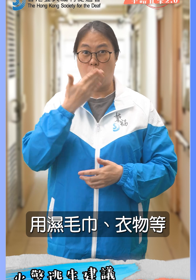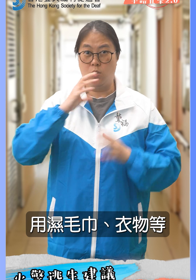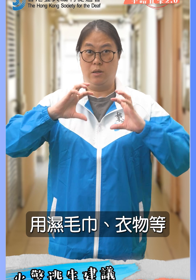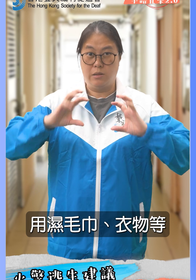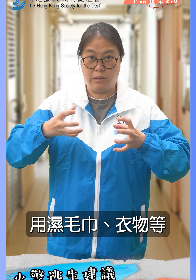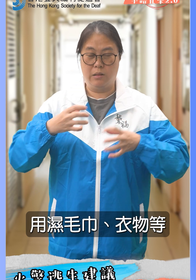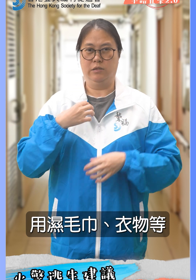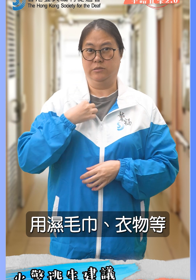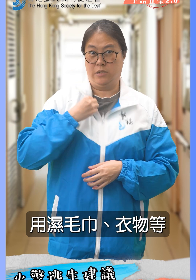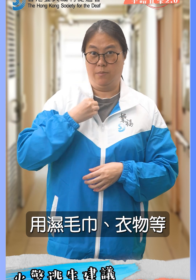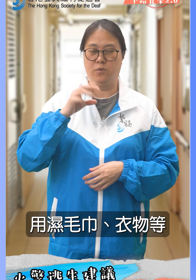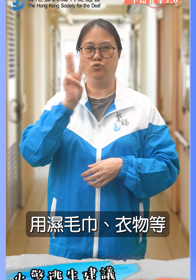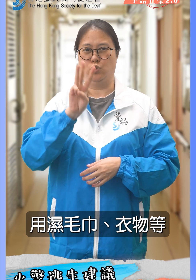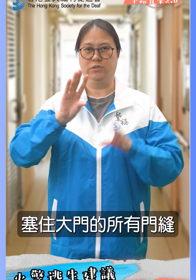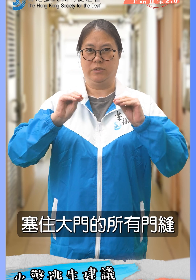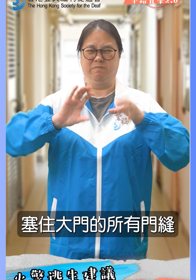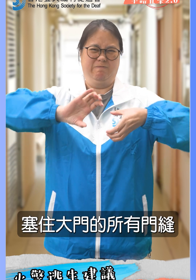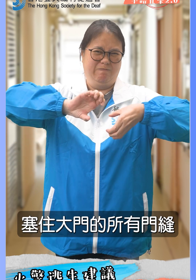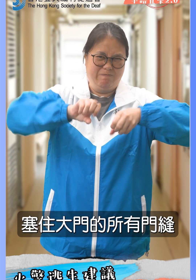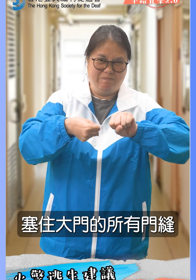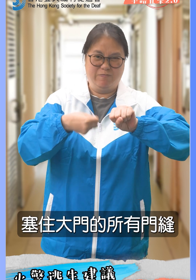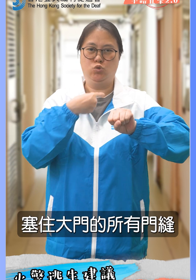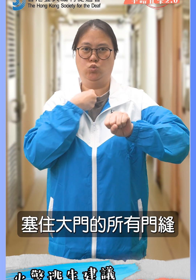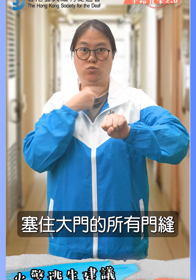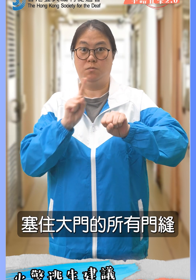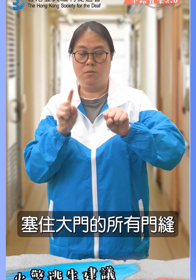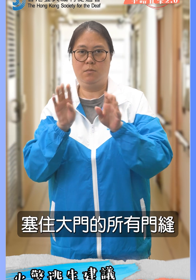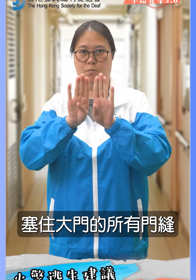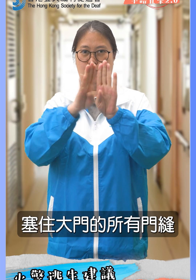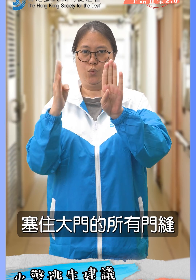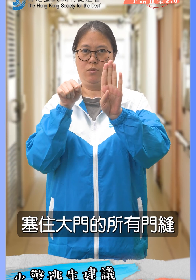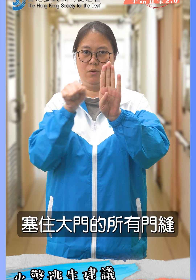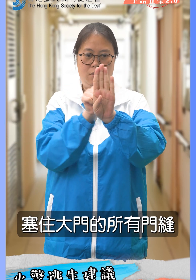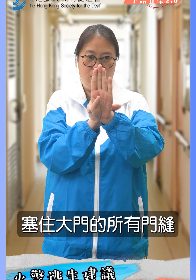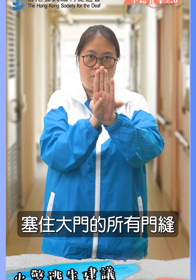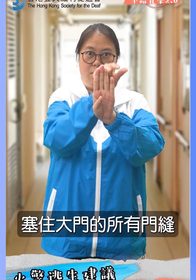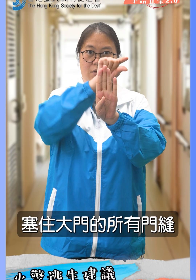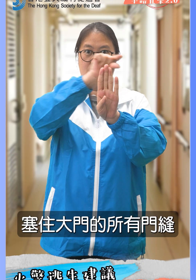毛巾、衣物等等塞住大門嘅所有門縫，